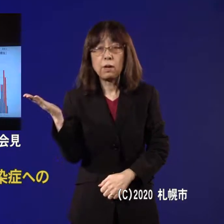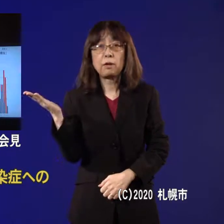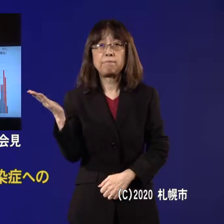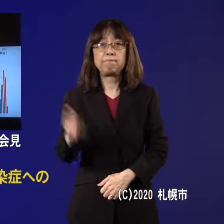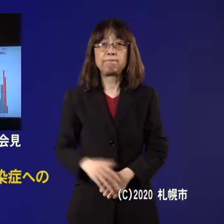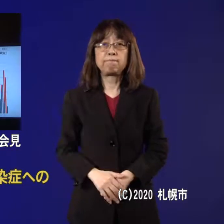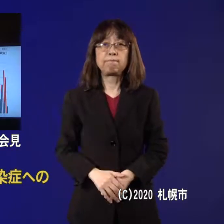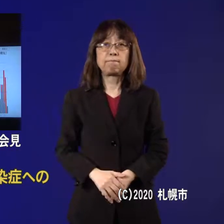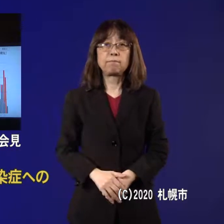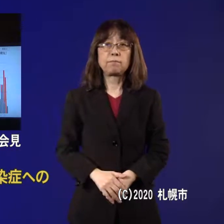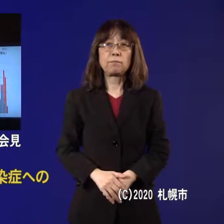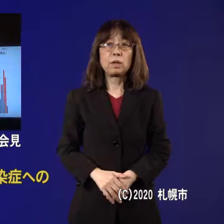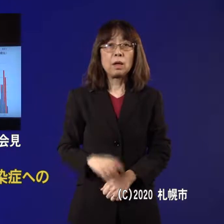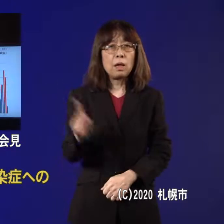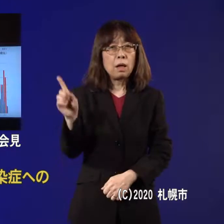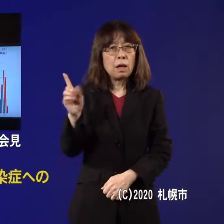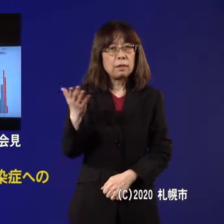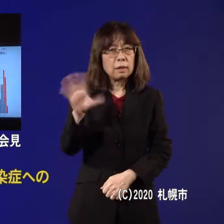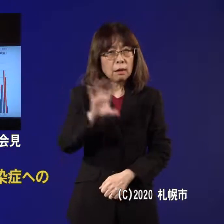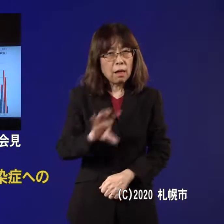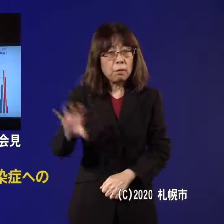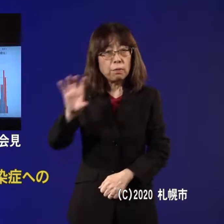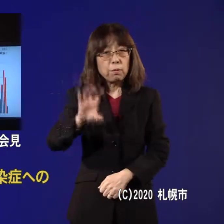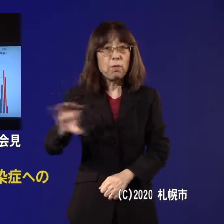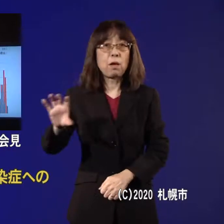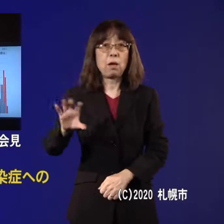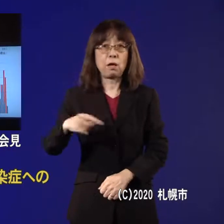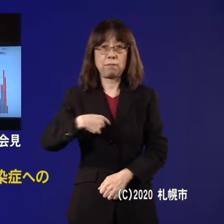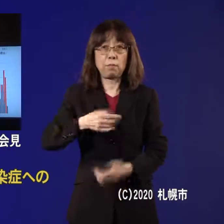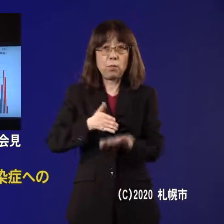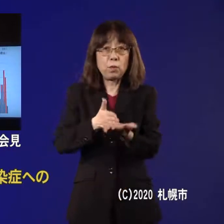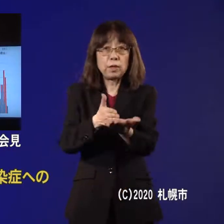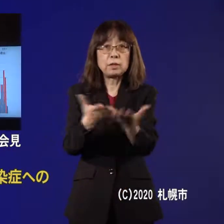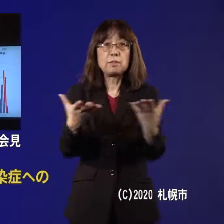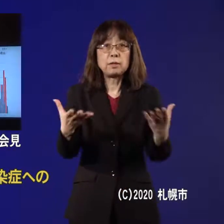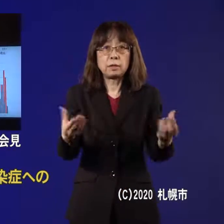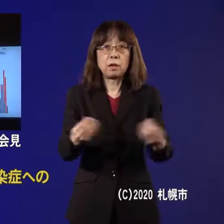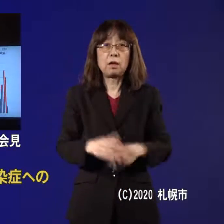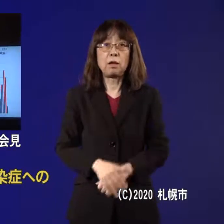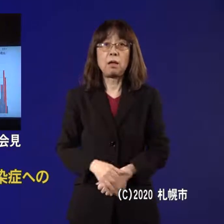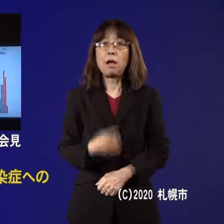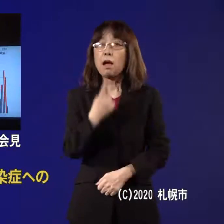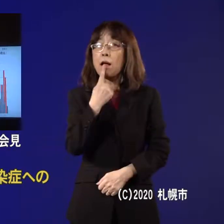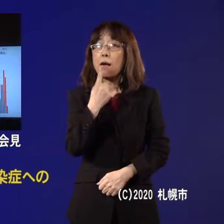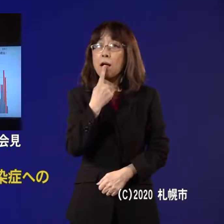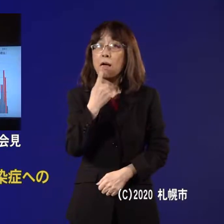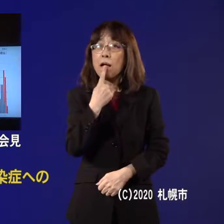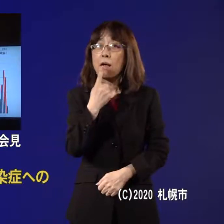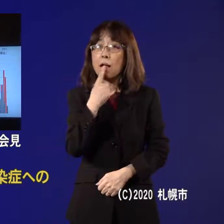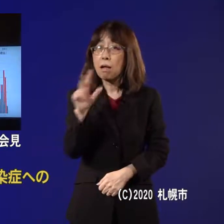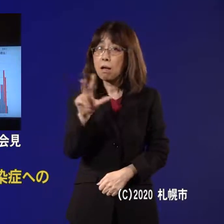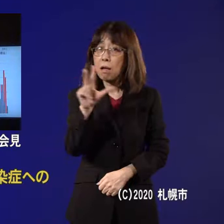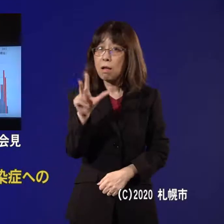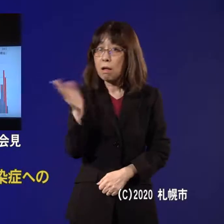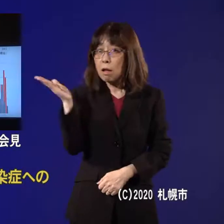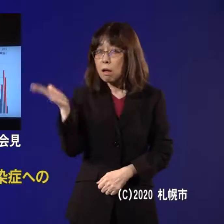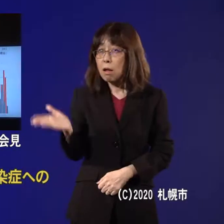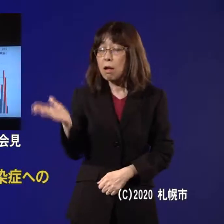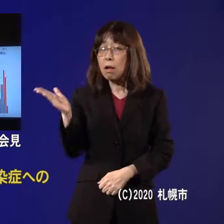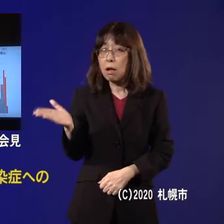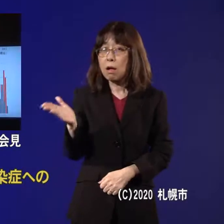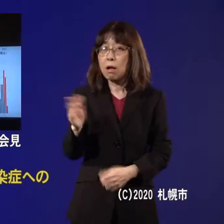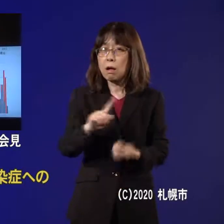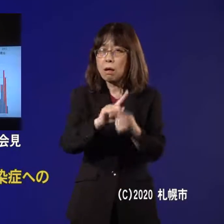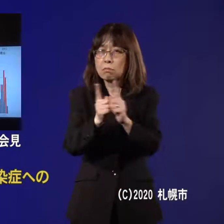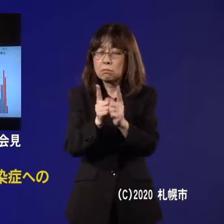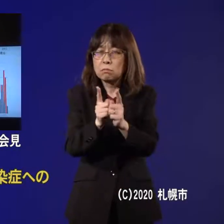して、これも何度かお話をさせていただいておりますけれども、この赤いのが濃厚接触者ということで、